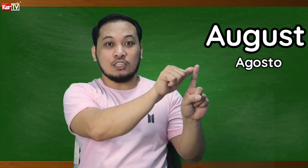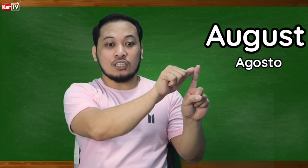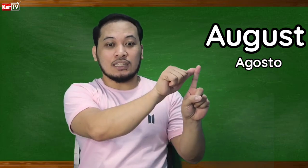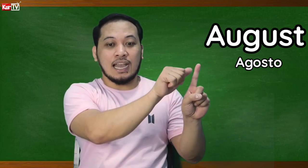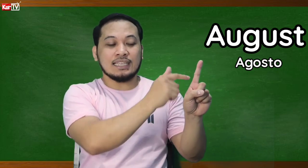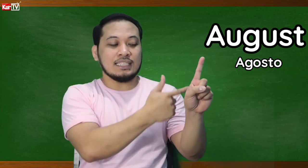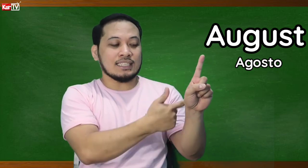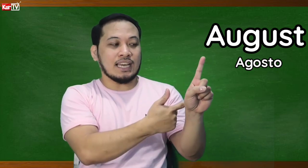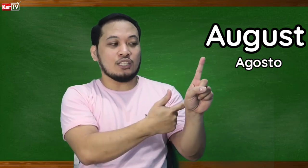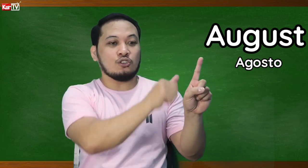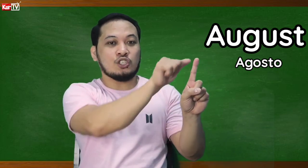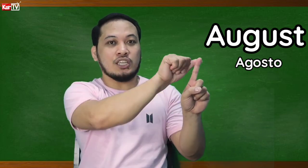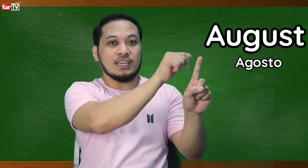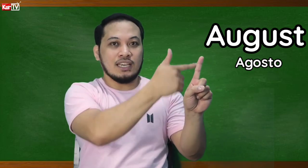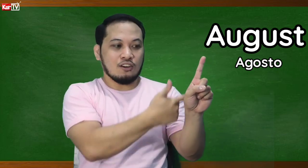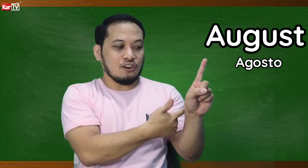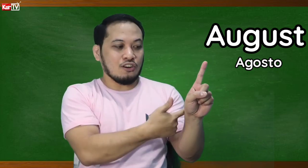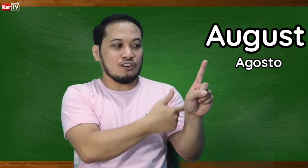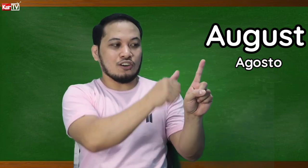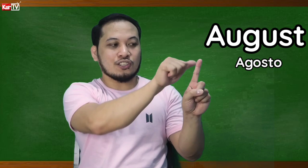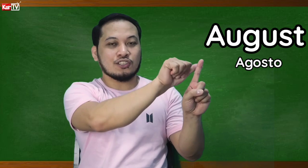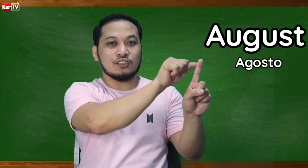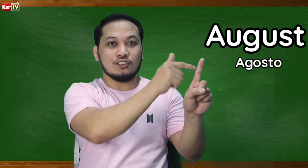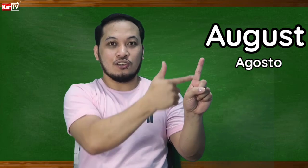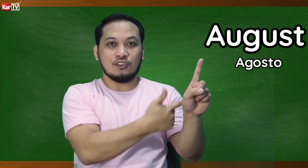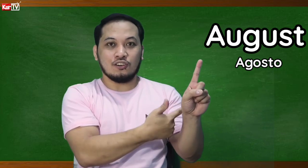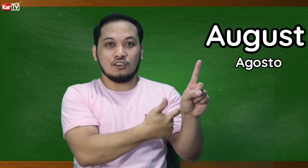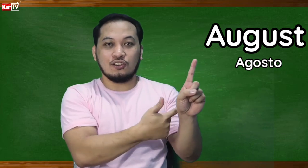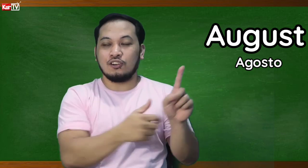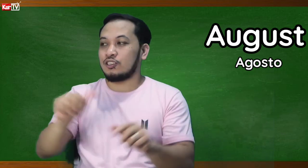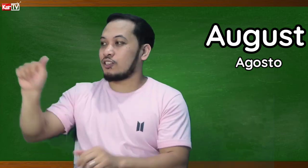sa taas. Slide yung G. August. August.